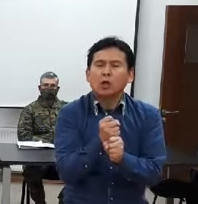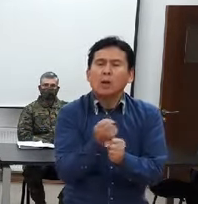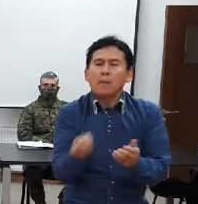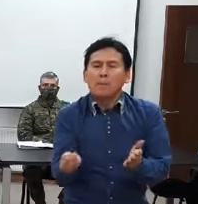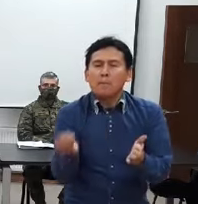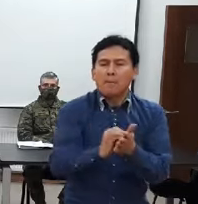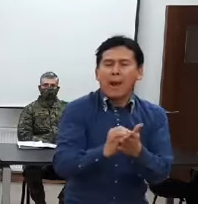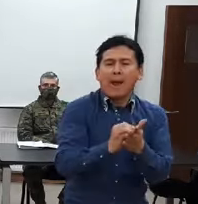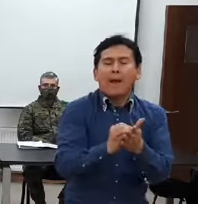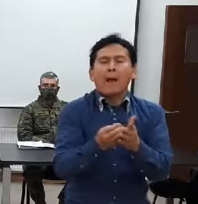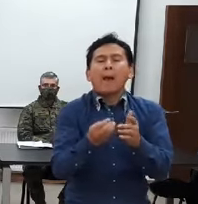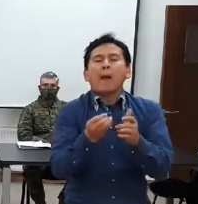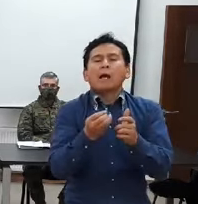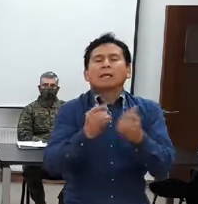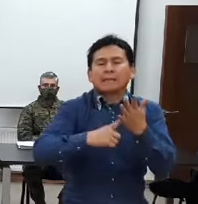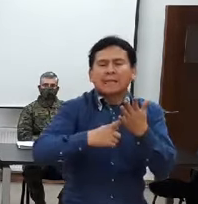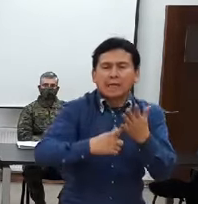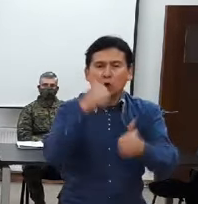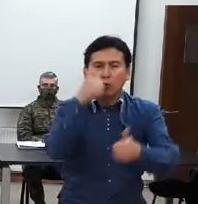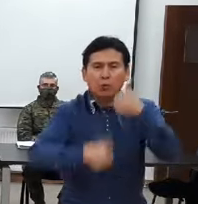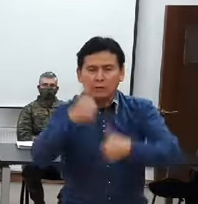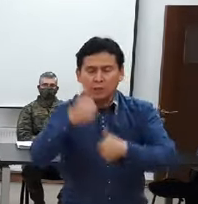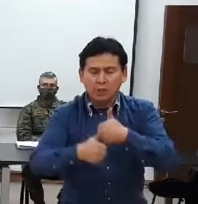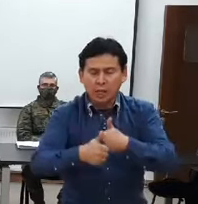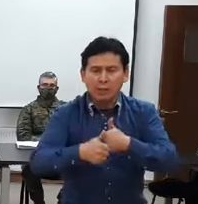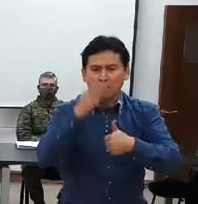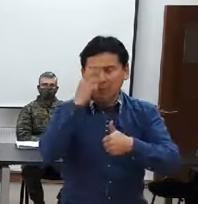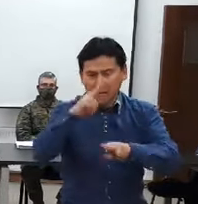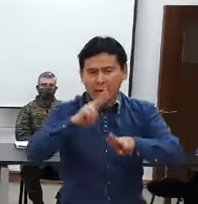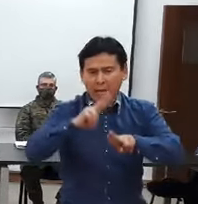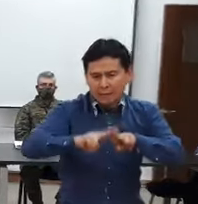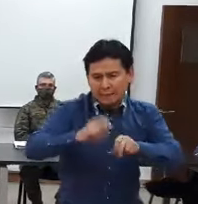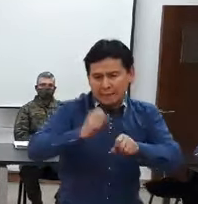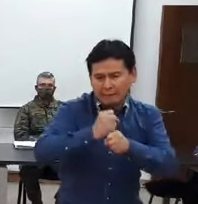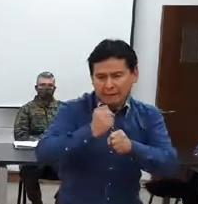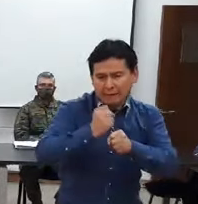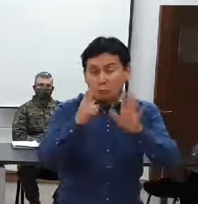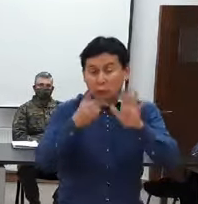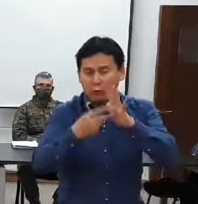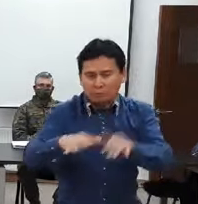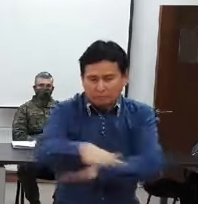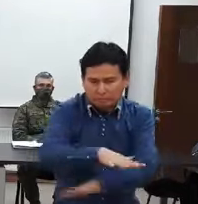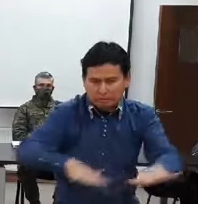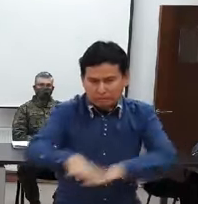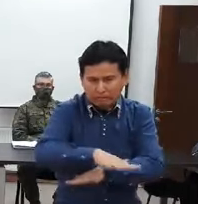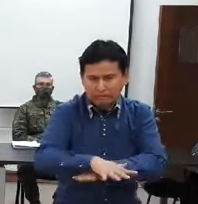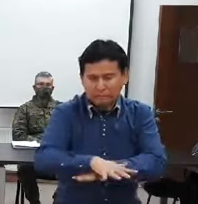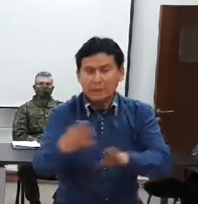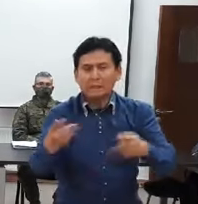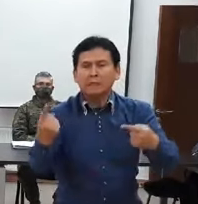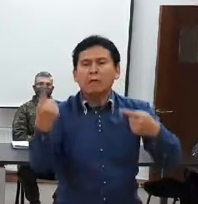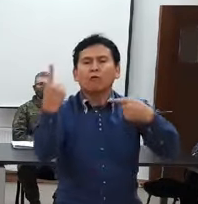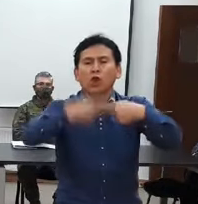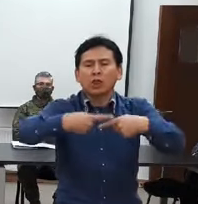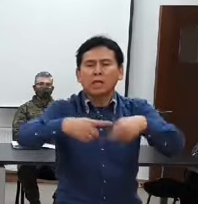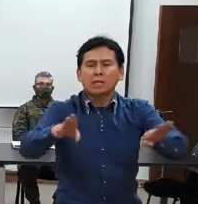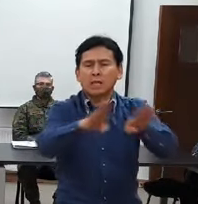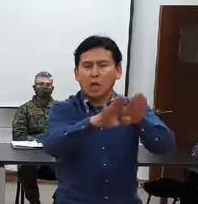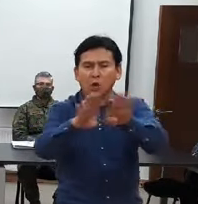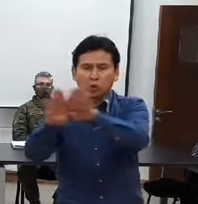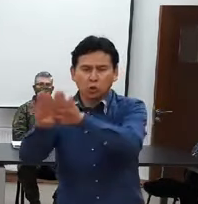profesionales y técnicos capacitados para actuar en situaciones de crisis. El cierre de las fronteras, la